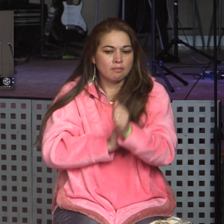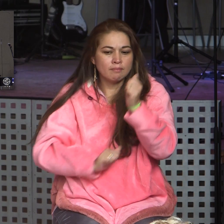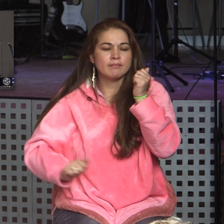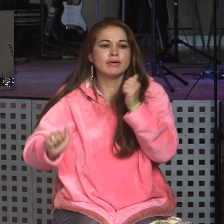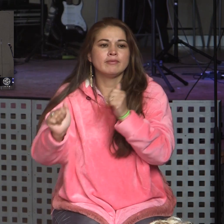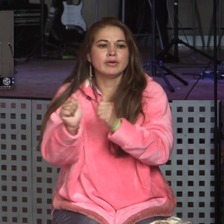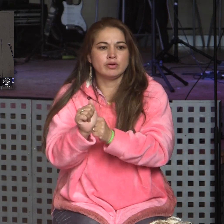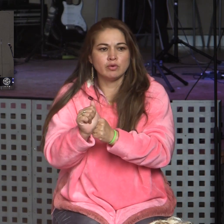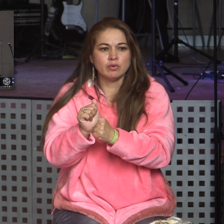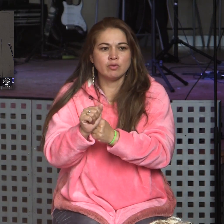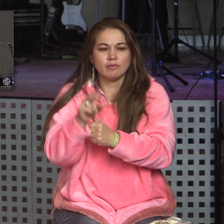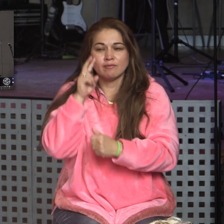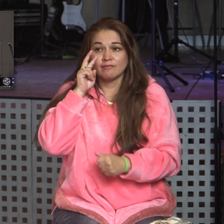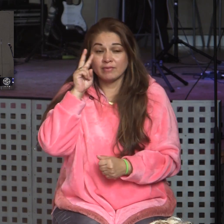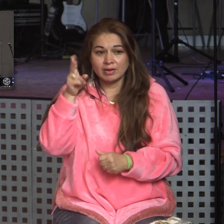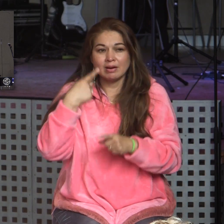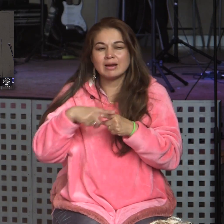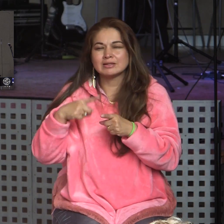galardón.